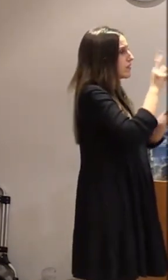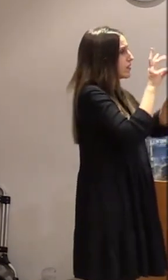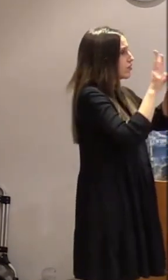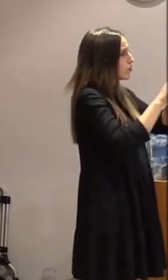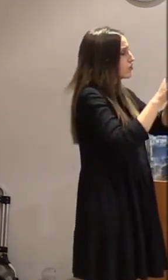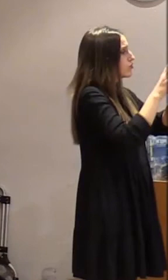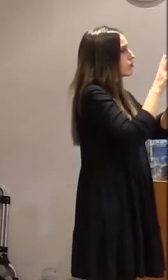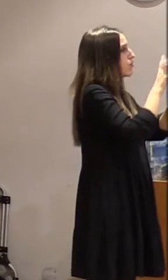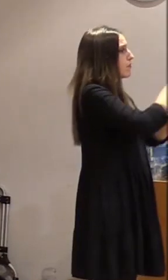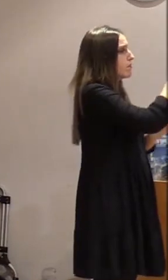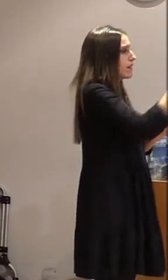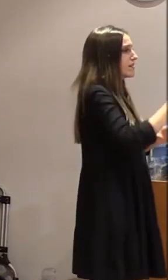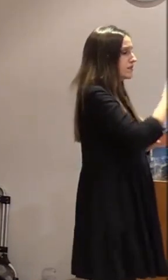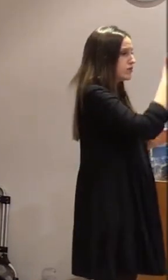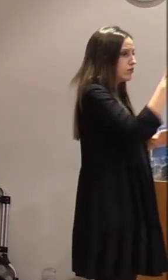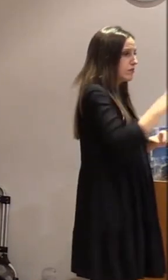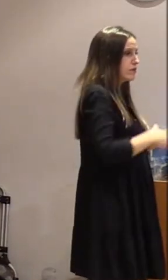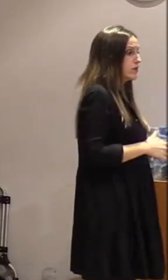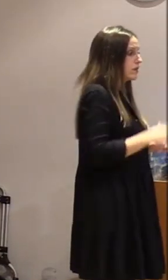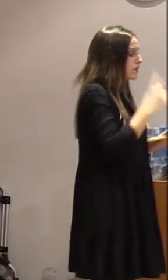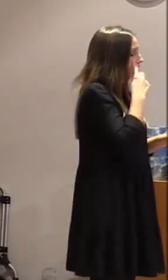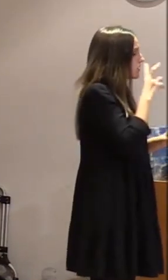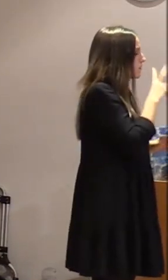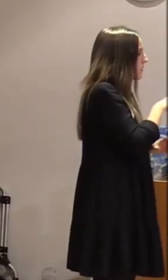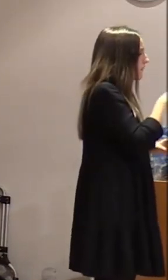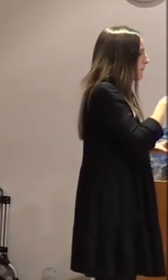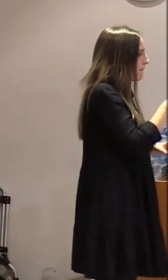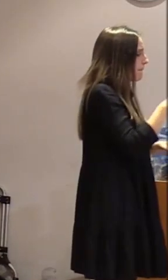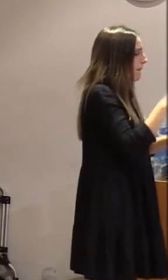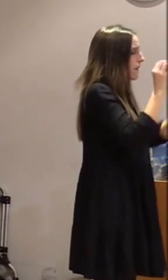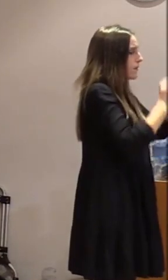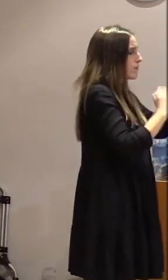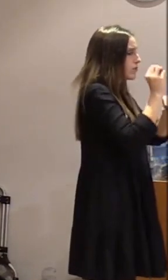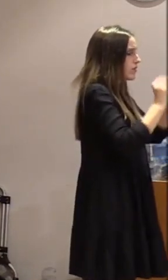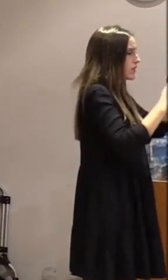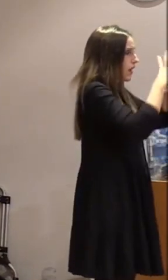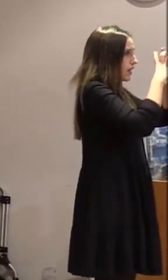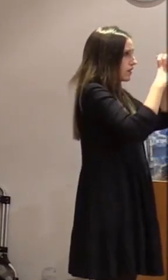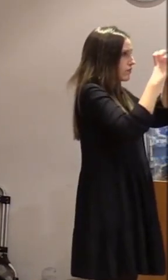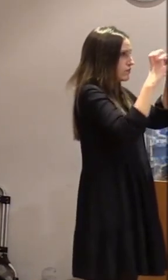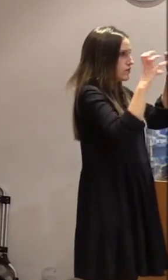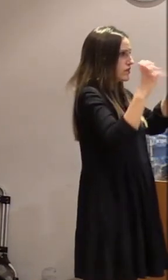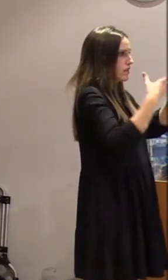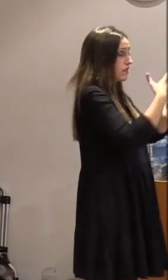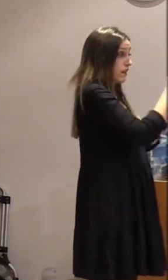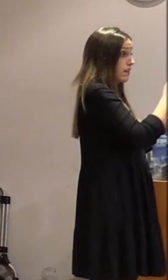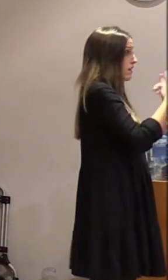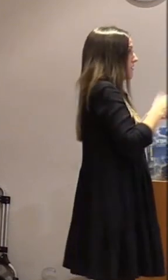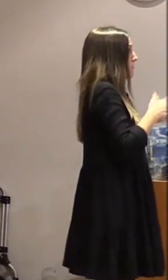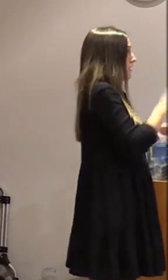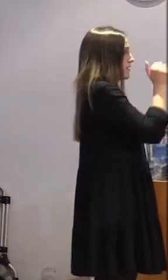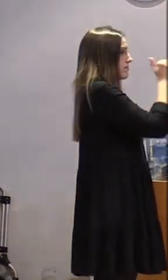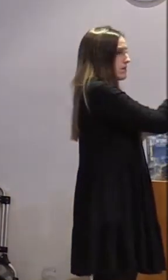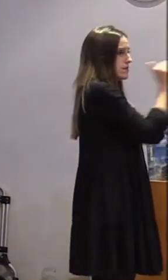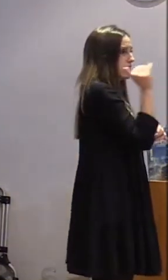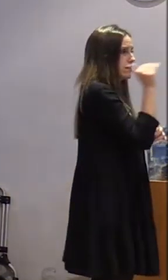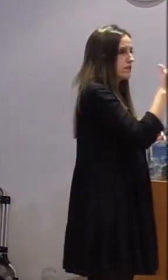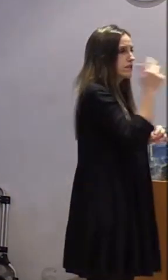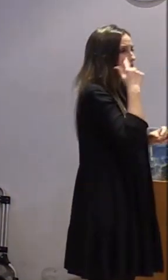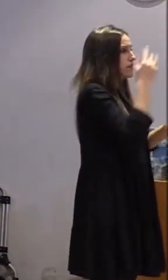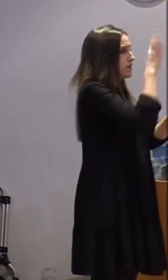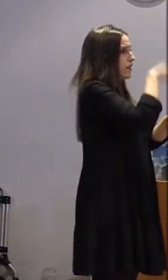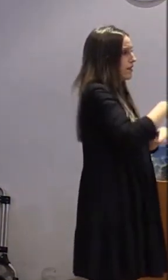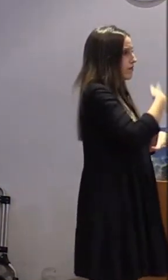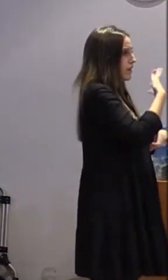y 1967. Y se dedica a ver qué porcentaje de nubosidad hay en los distintos paisajes. Y saca esta